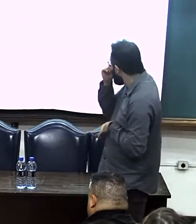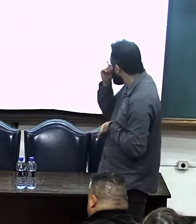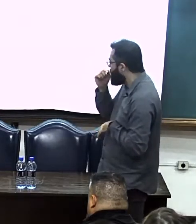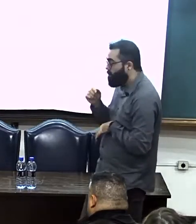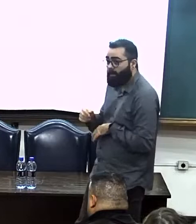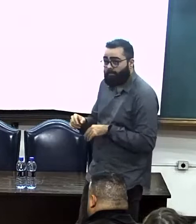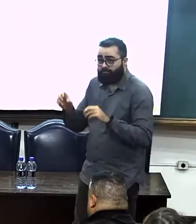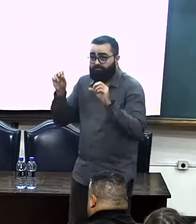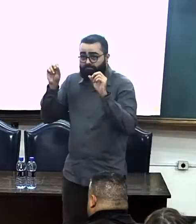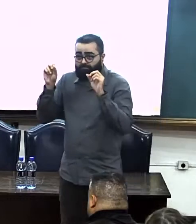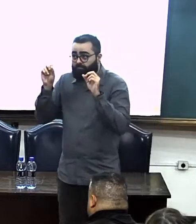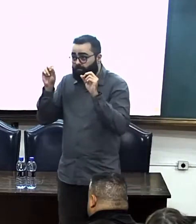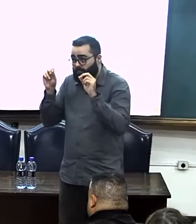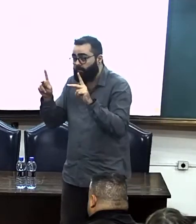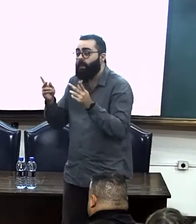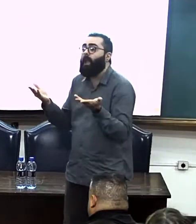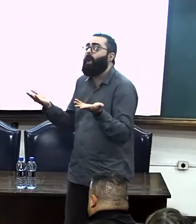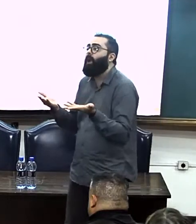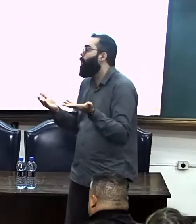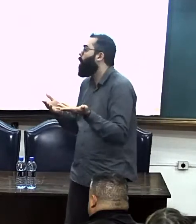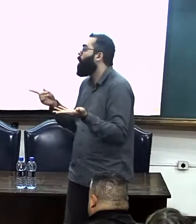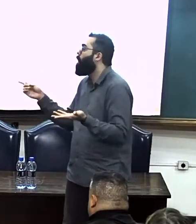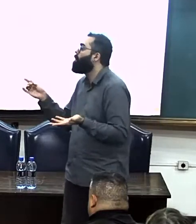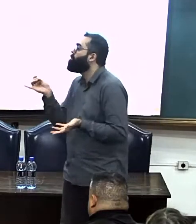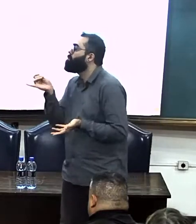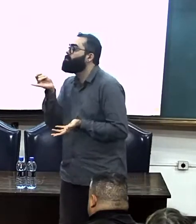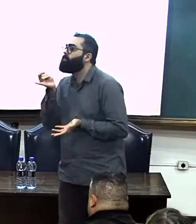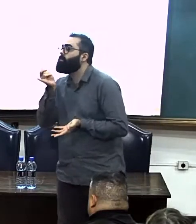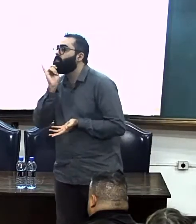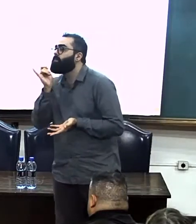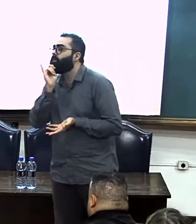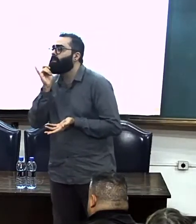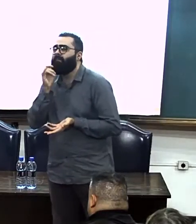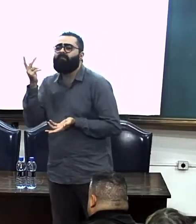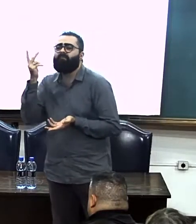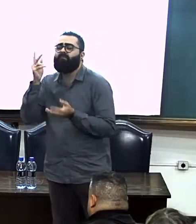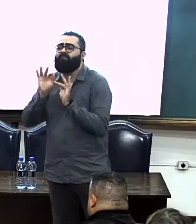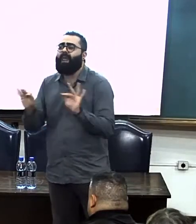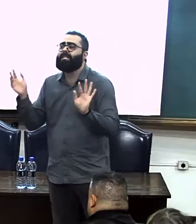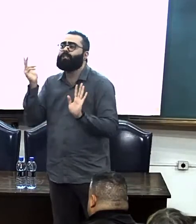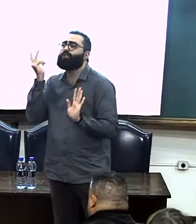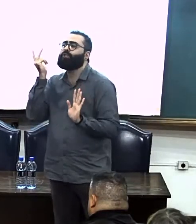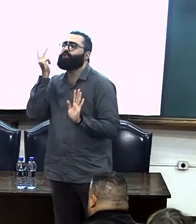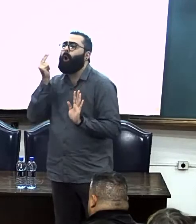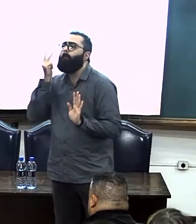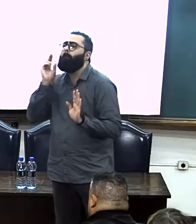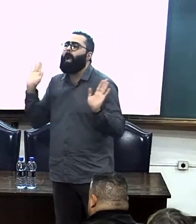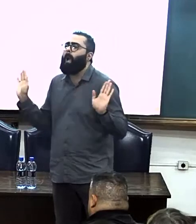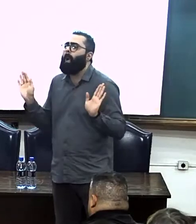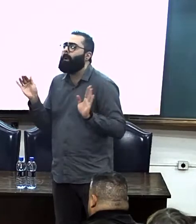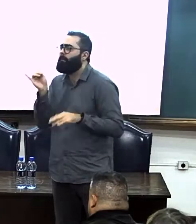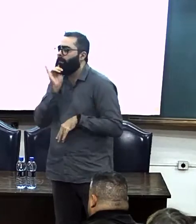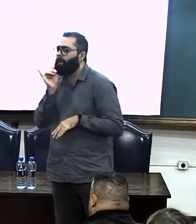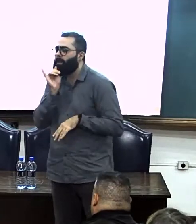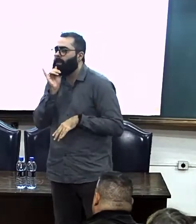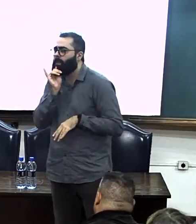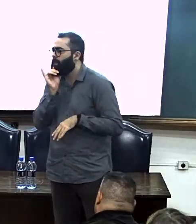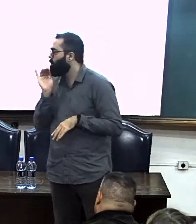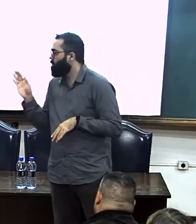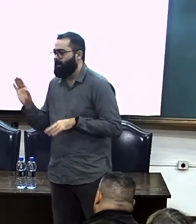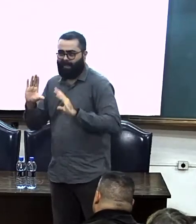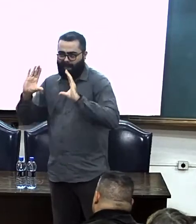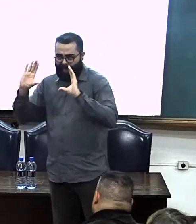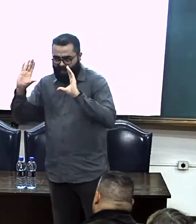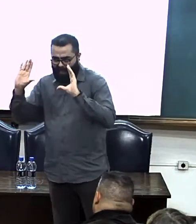Okay, what about normal sentences? I don't speak sentences with all a